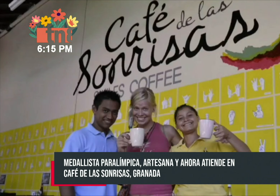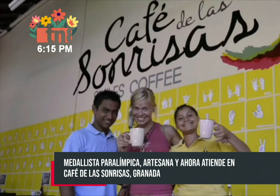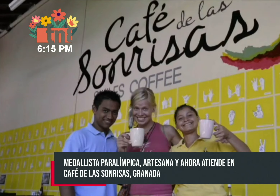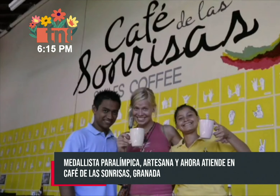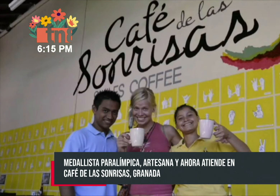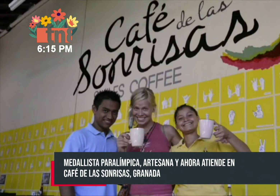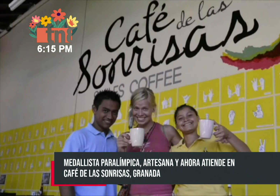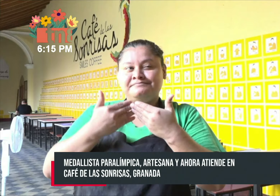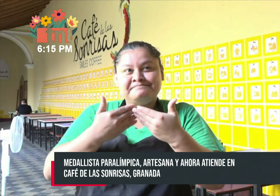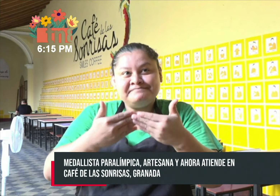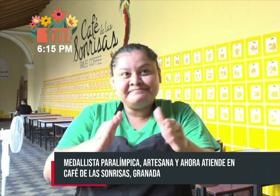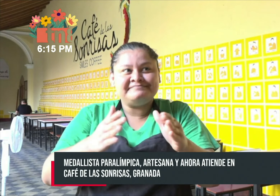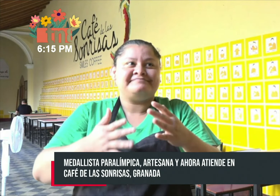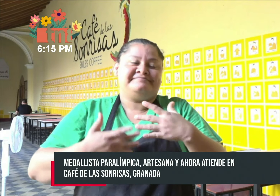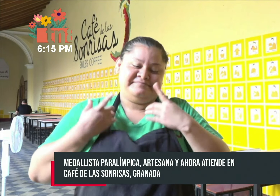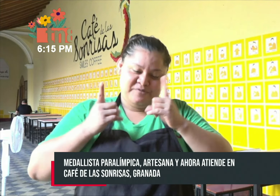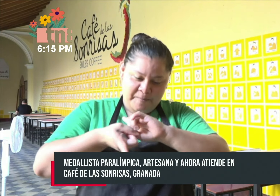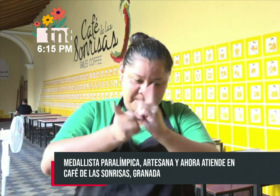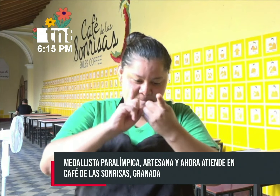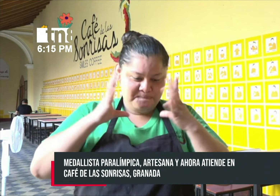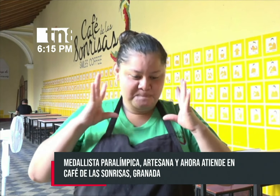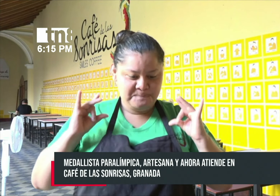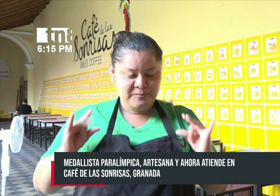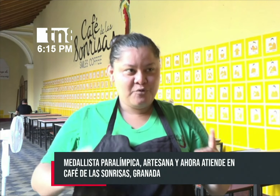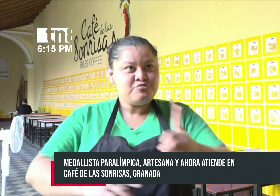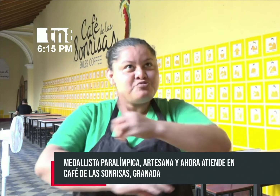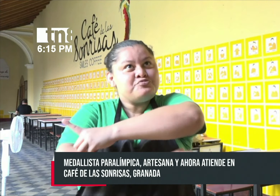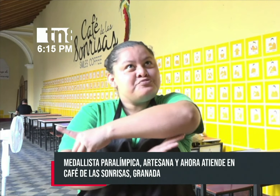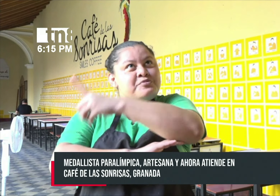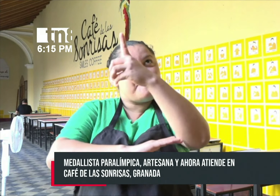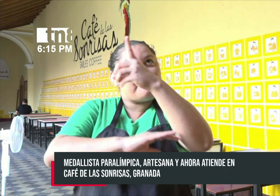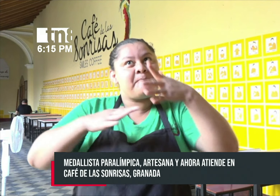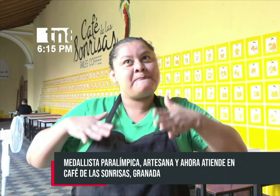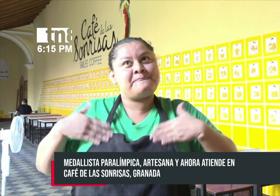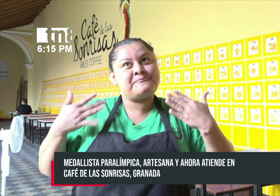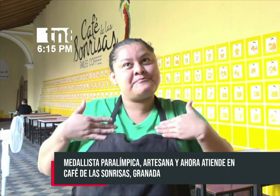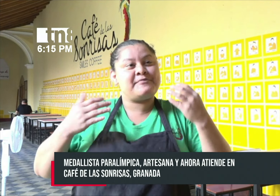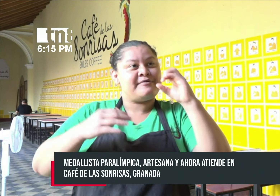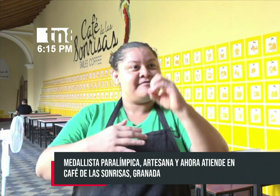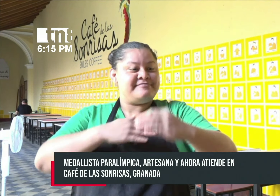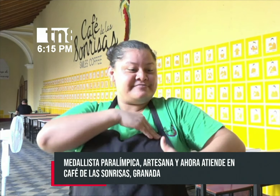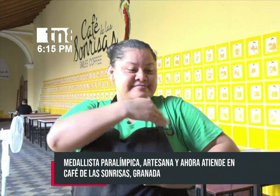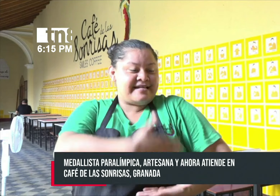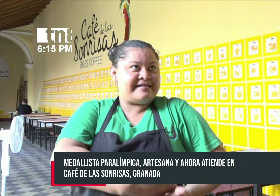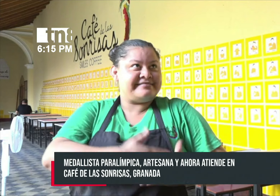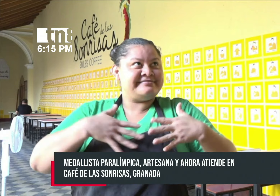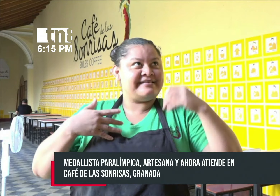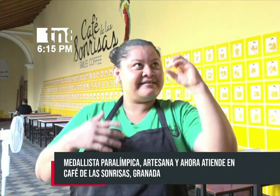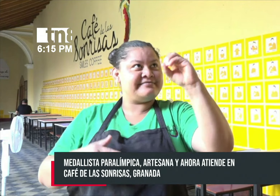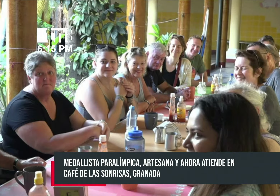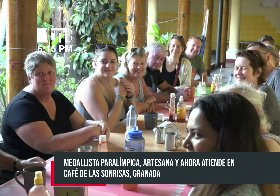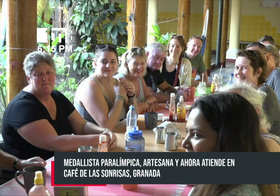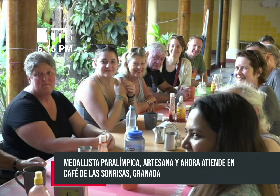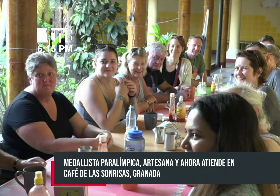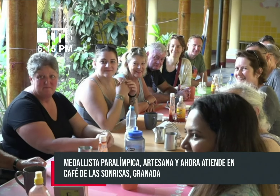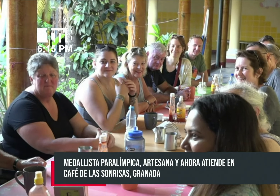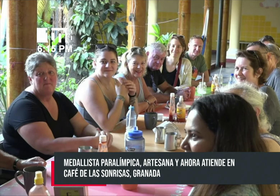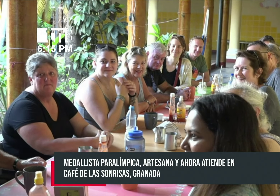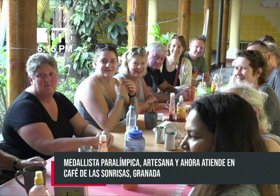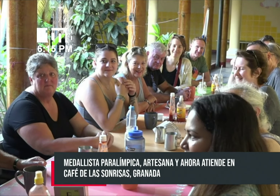cuando empezamos a aprender cómo cocinar, cómo hacer cosas diferentes, cambios del día a día para poder seguir adelante acá en